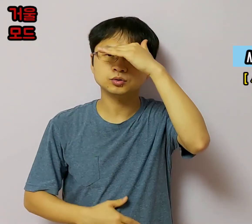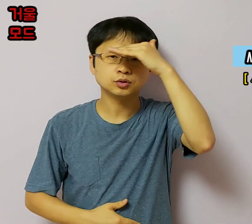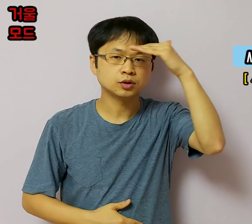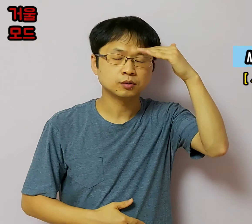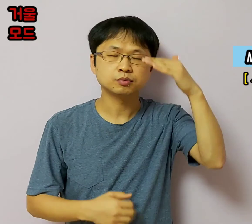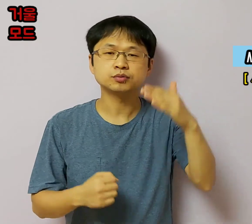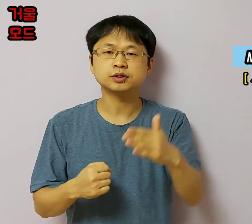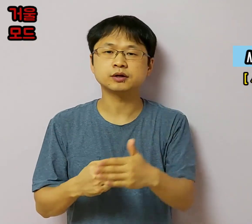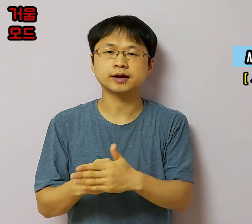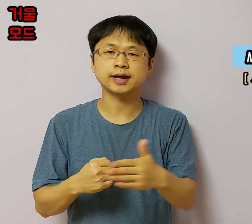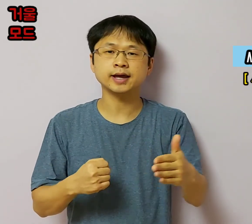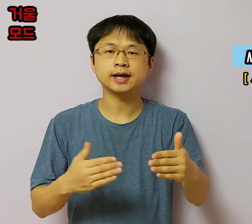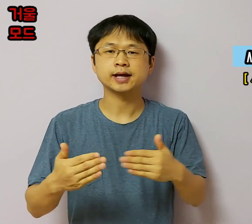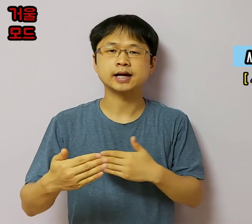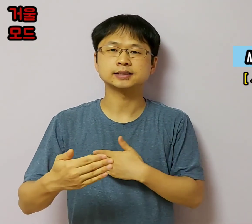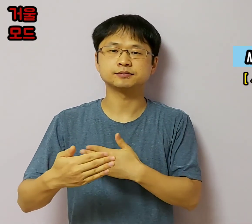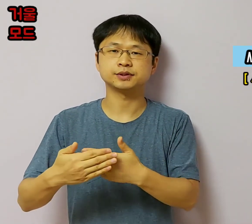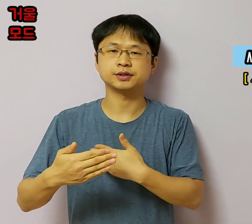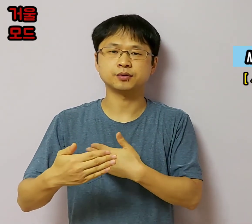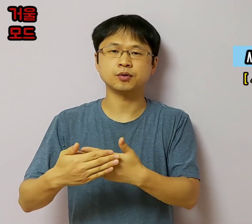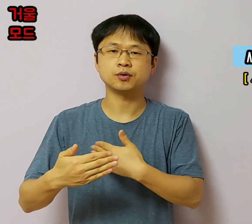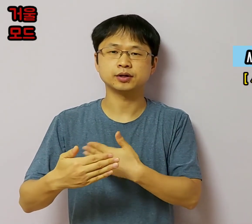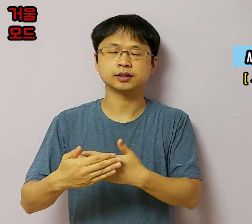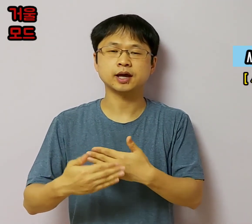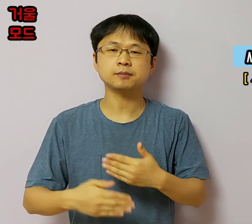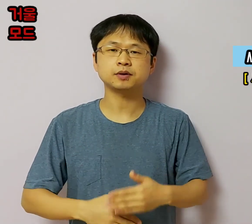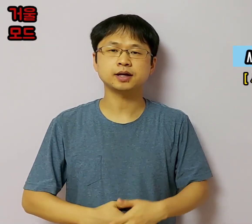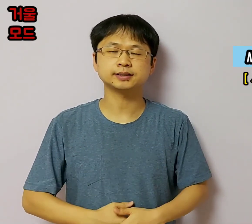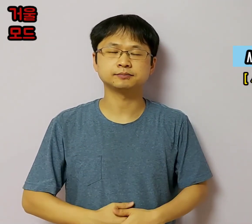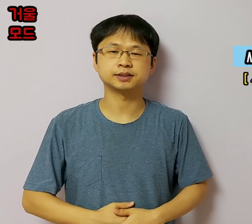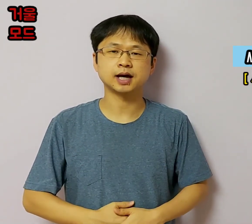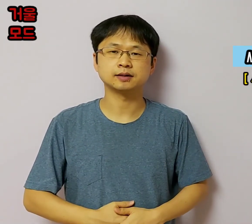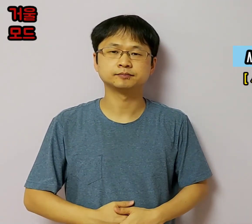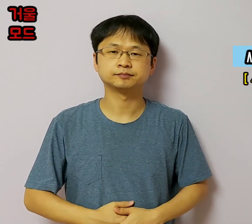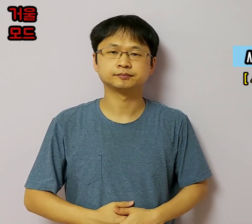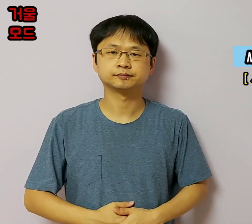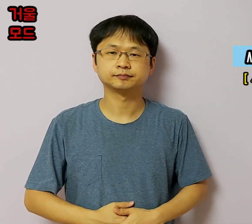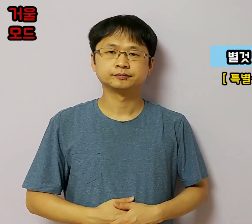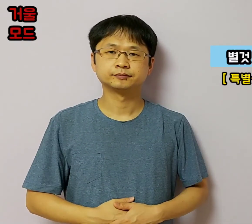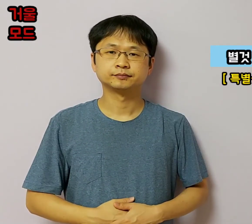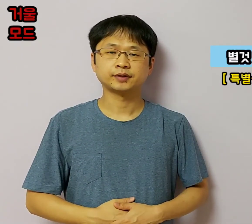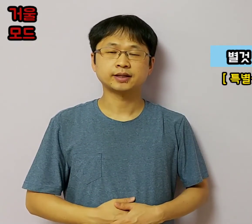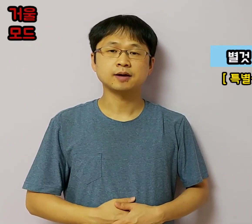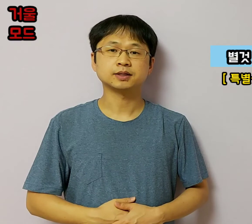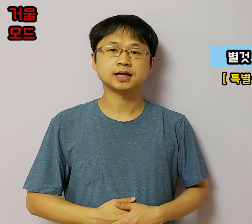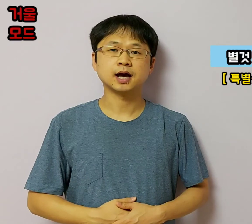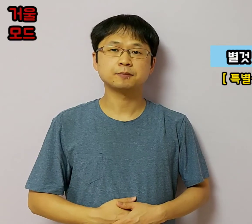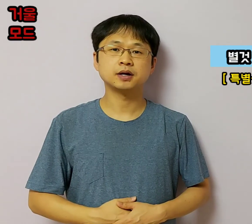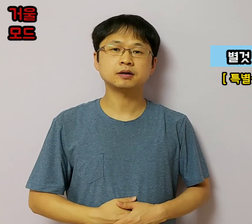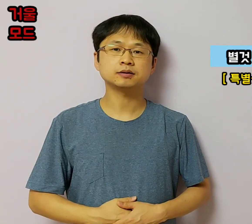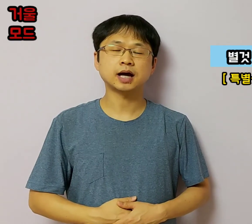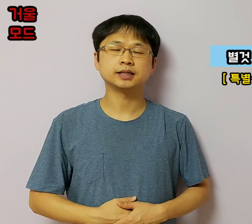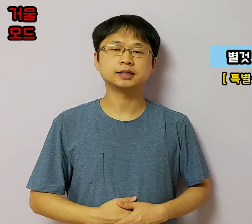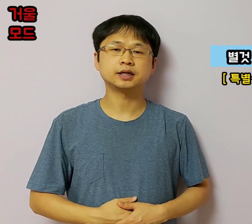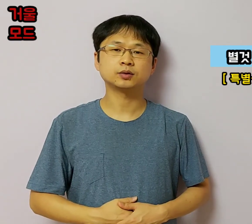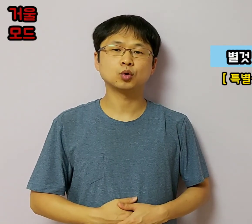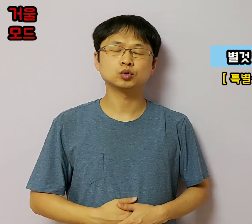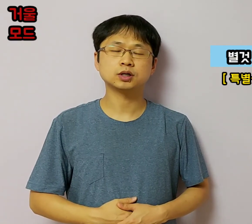새로운 풍경에 가슴이 뛰고 이렇게 표현하였습니다. 네, 다음 가사 별것 아닌 일에도